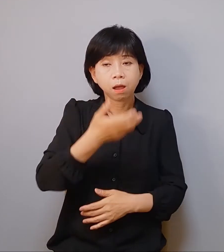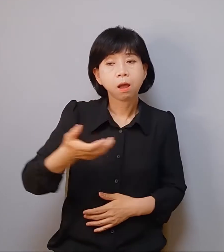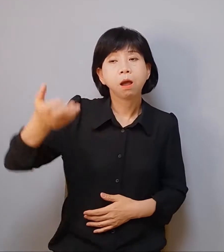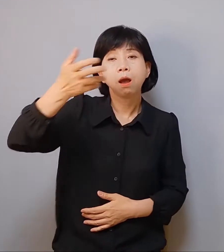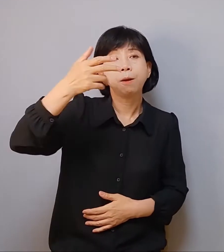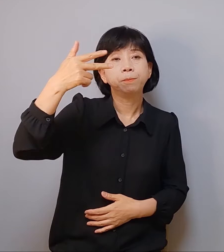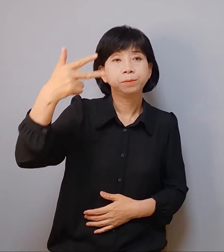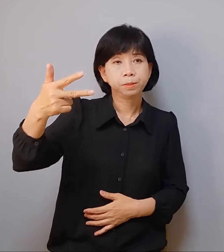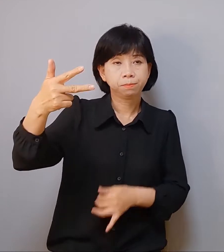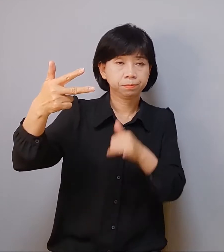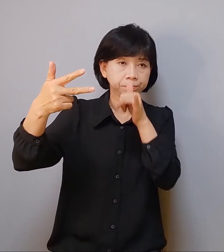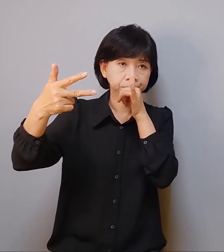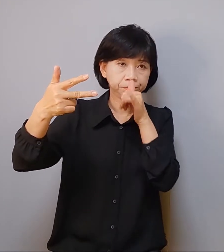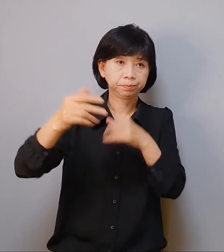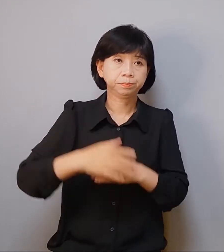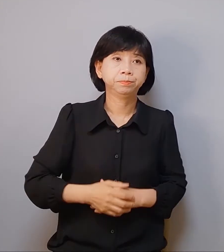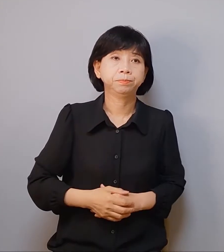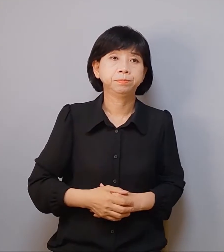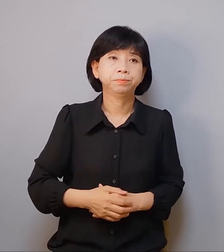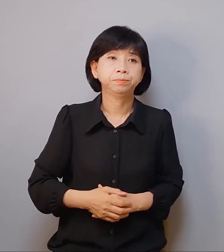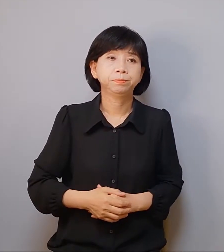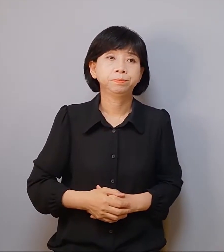하겠습니다.